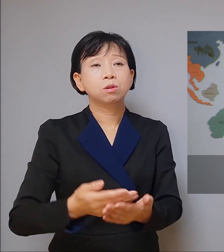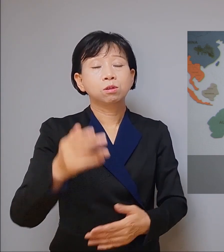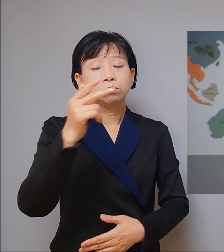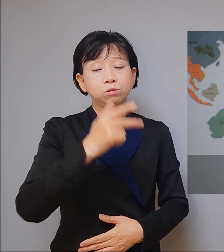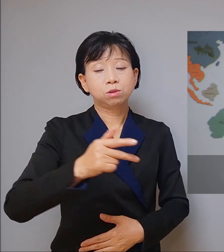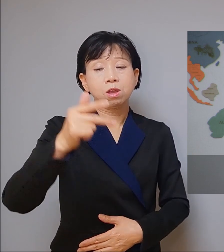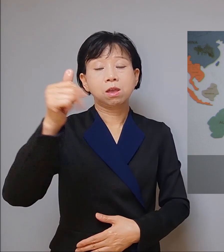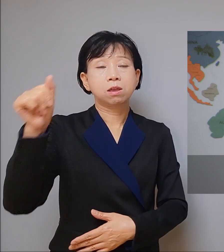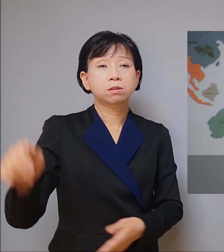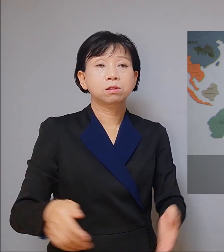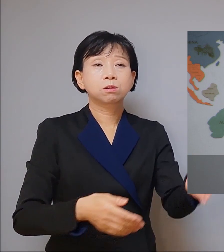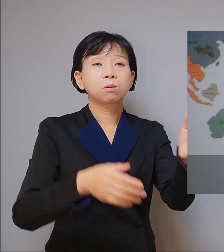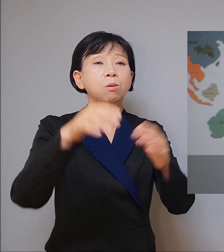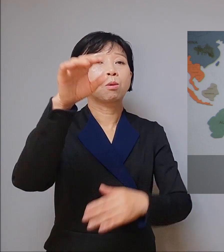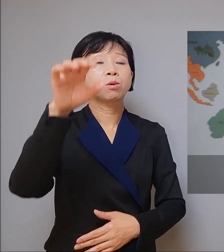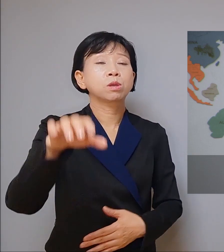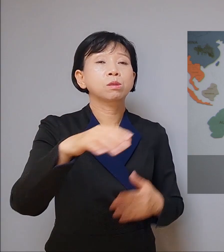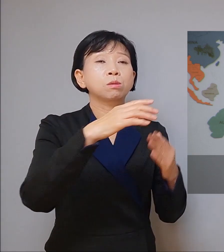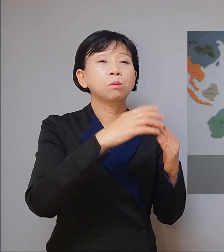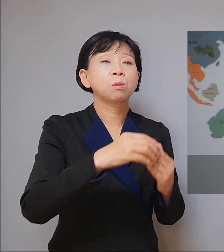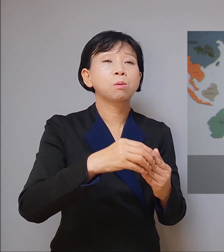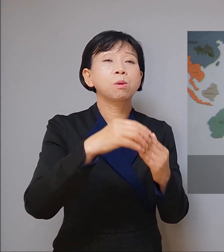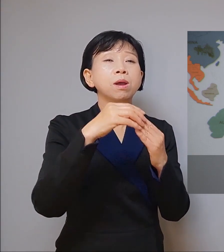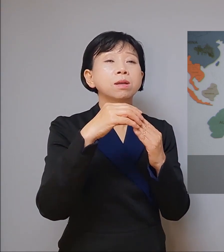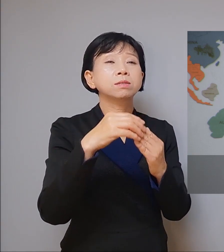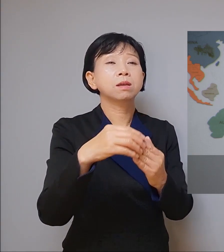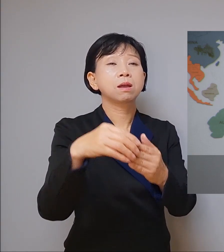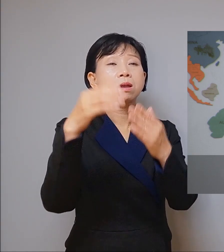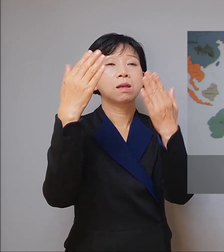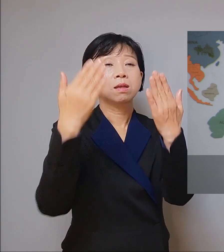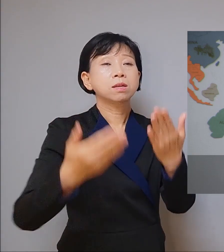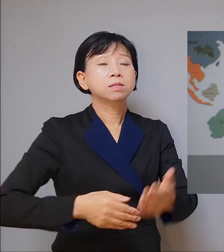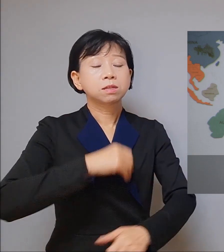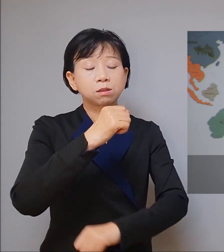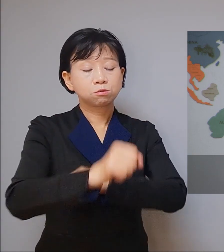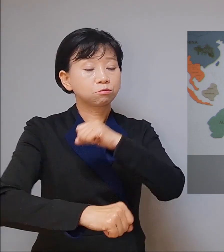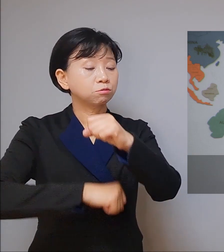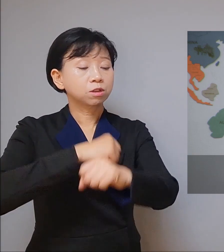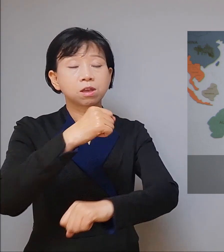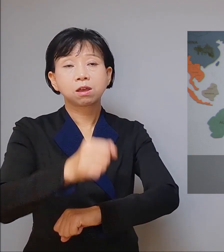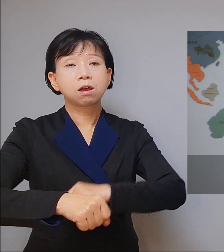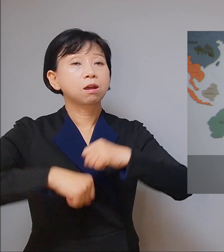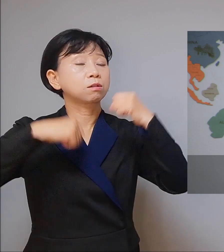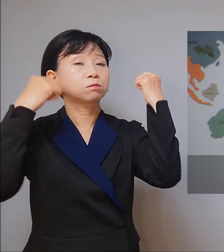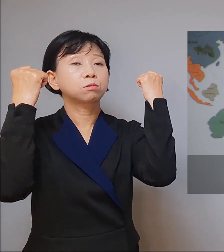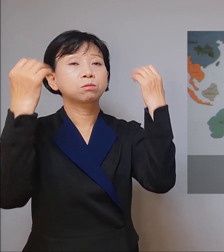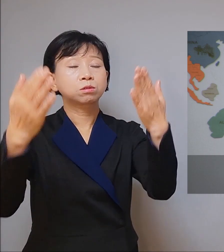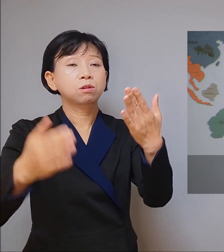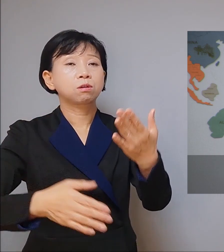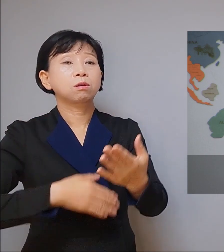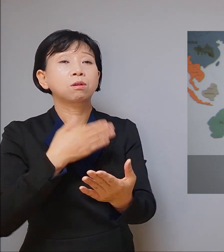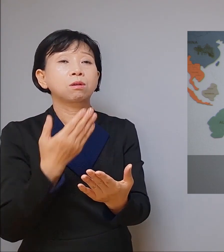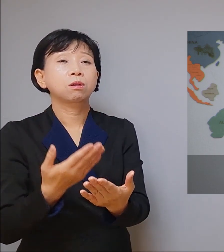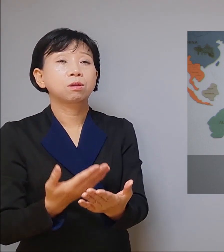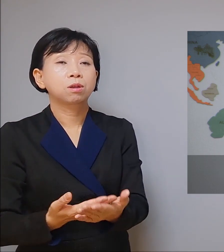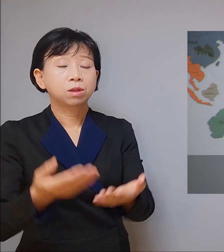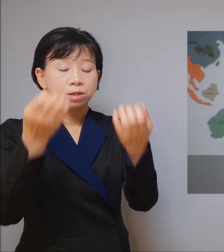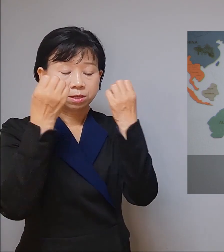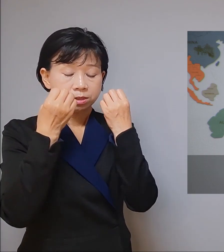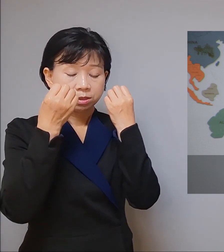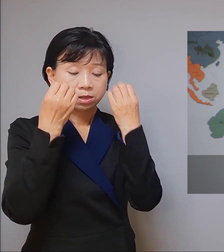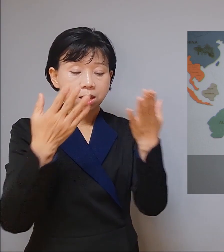주관하소서. 주의 길로 인도하사 자유케